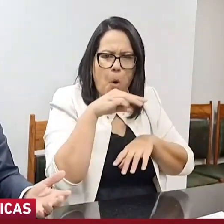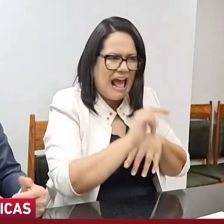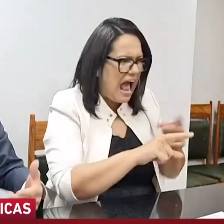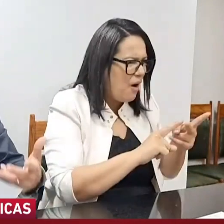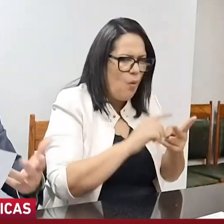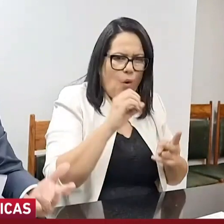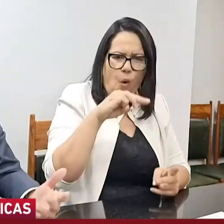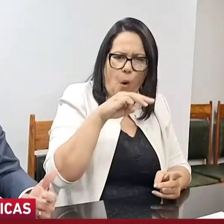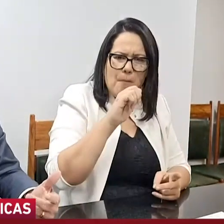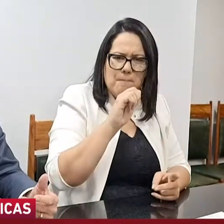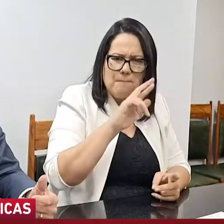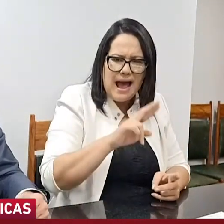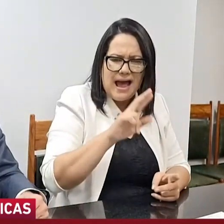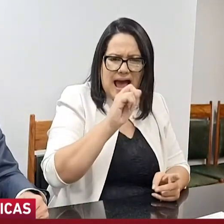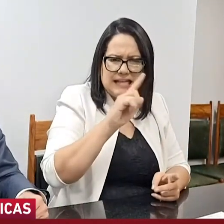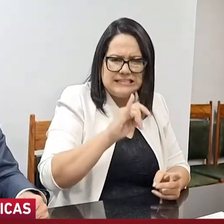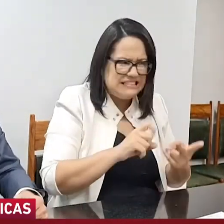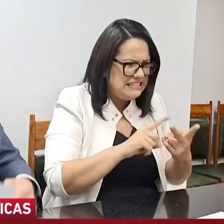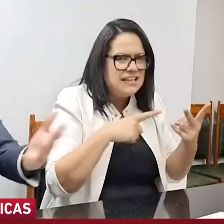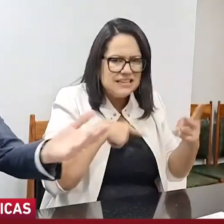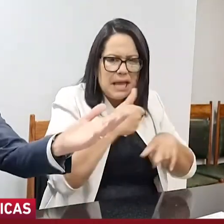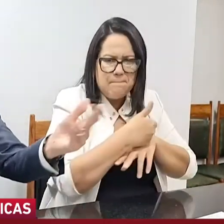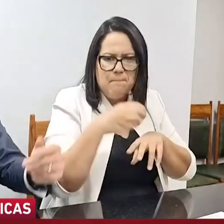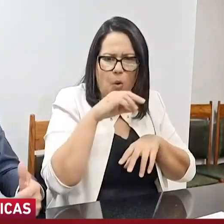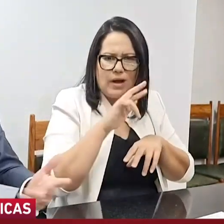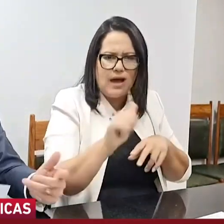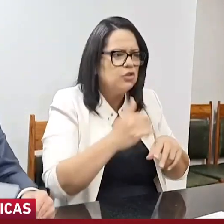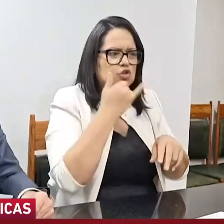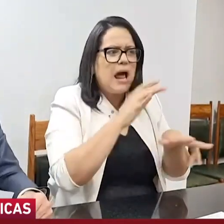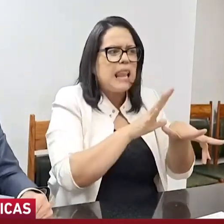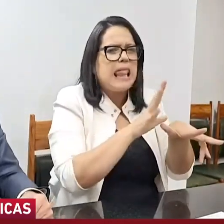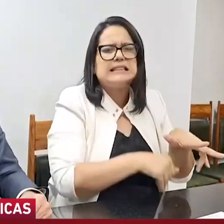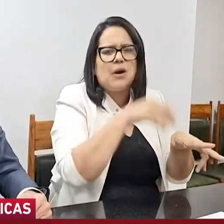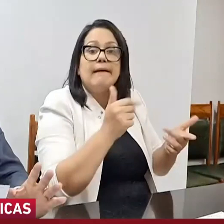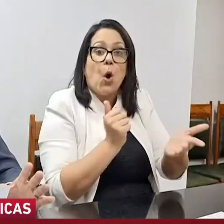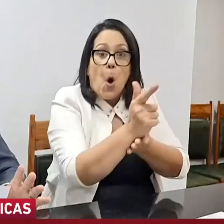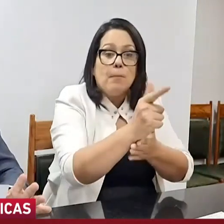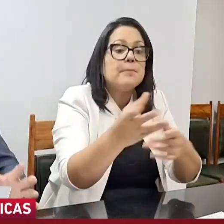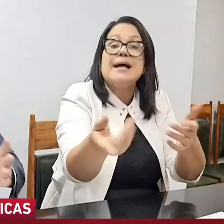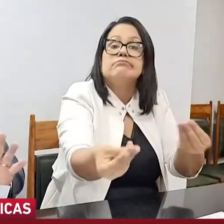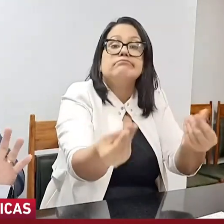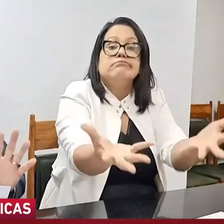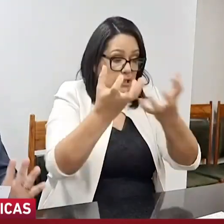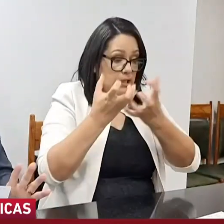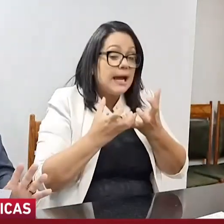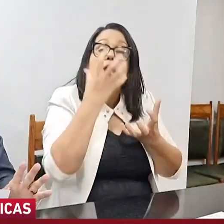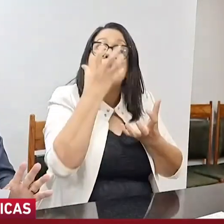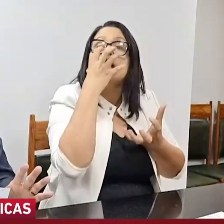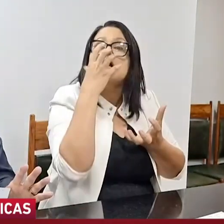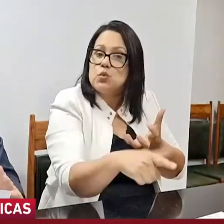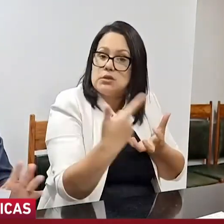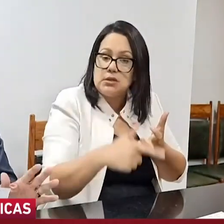Aziz, tem moral para investigar um ladrão de galinha? Nada, né? E esse pessoal do